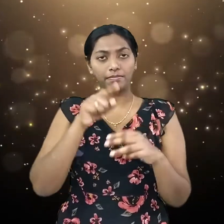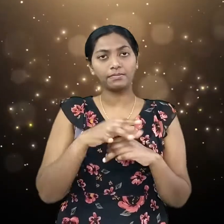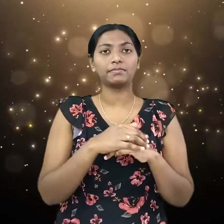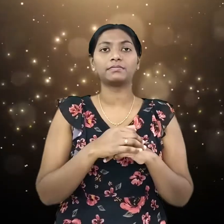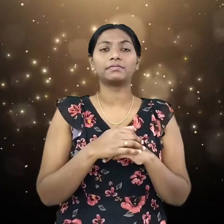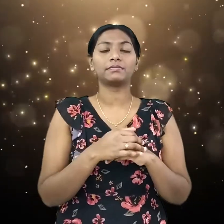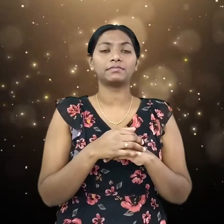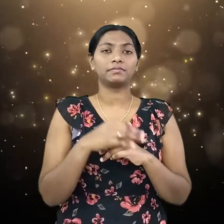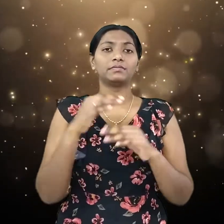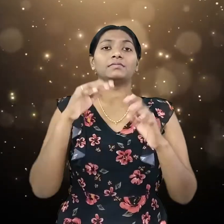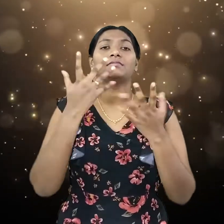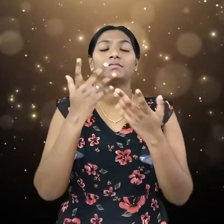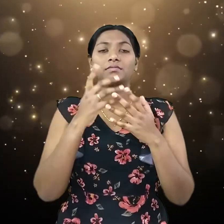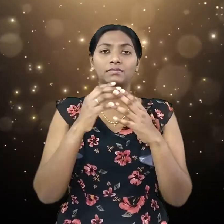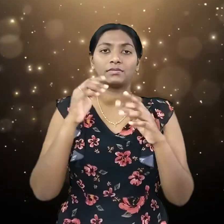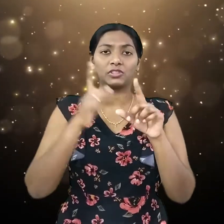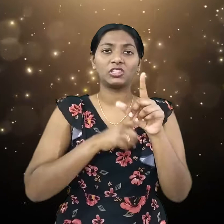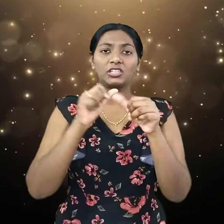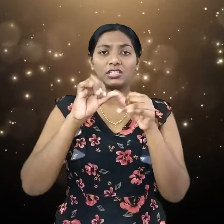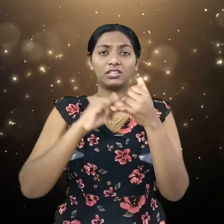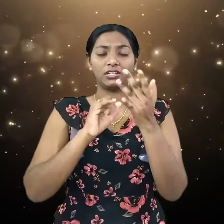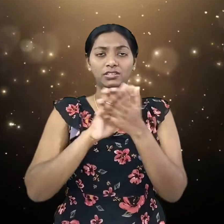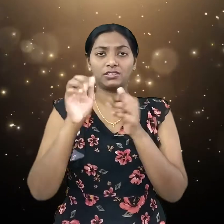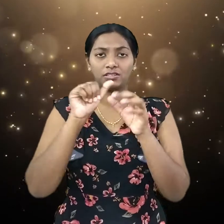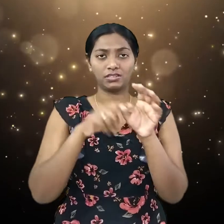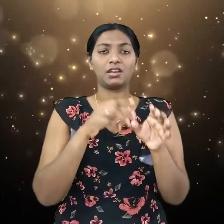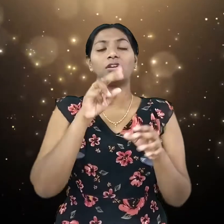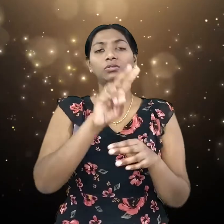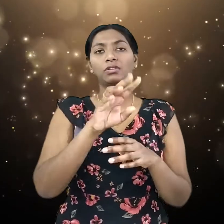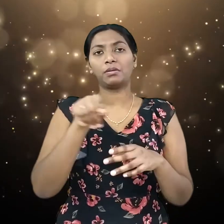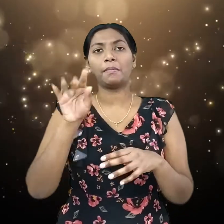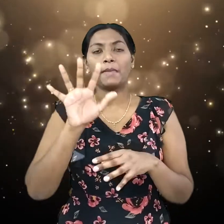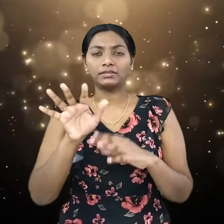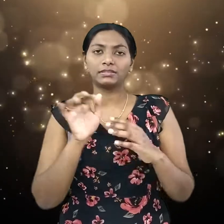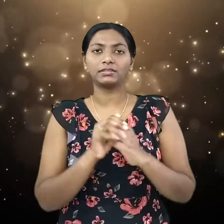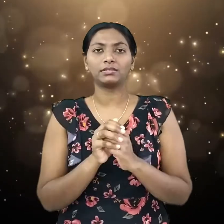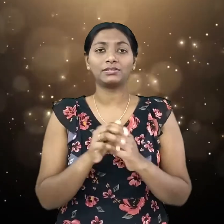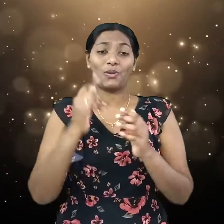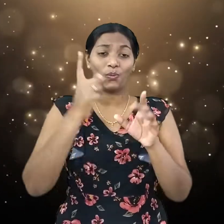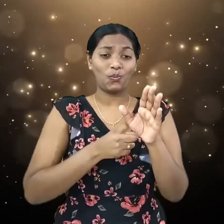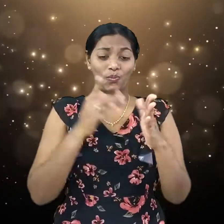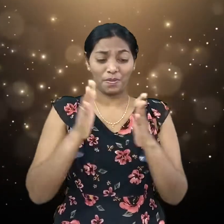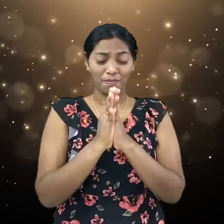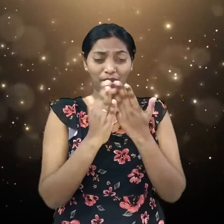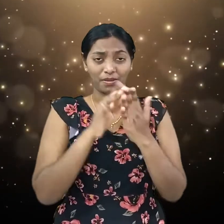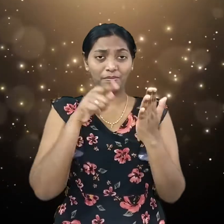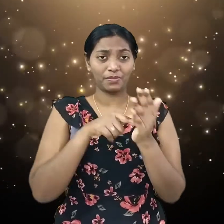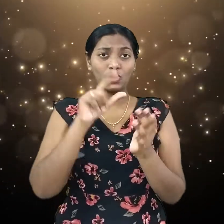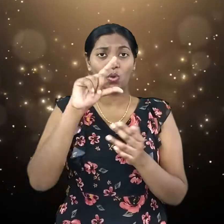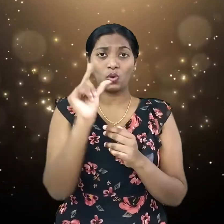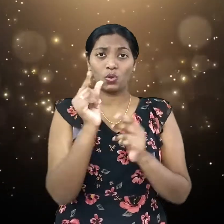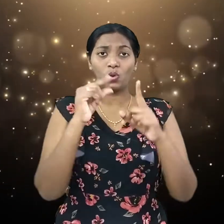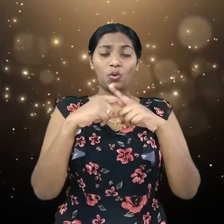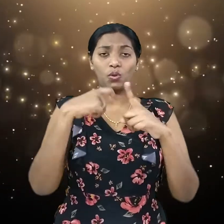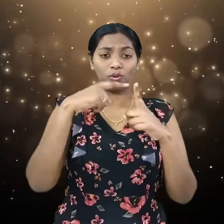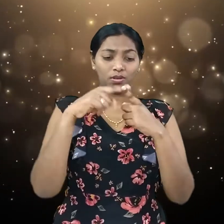119:130 और यशाया अध्याय 2:5। आप 1 वर्षीय बाइबल अध्ययन योजना में पढ़ सकते हैं, लूका